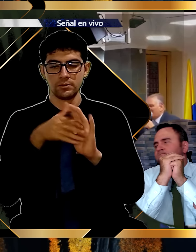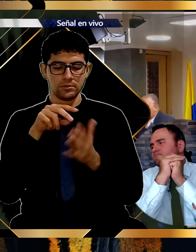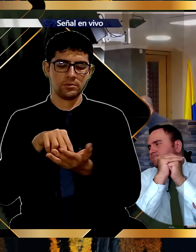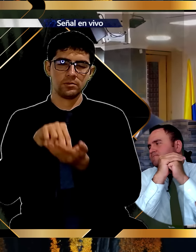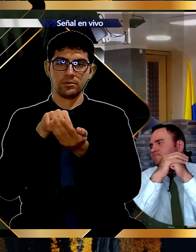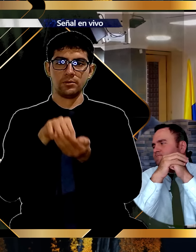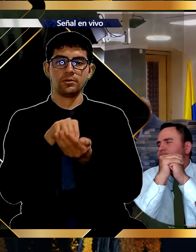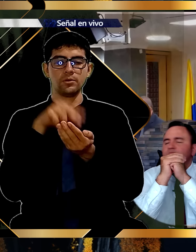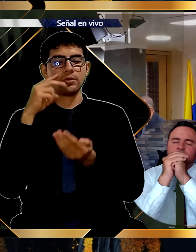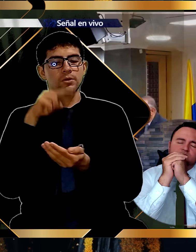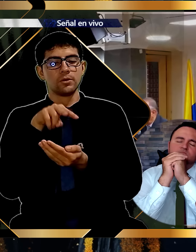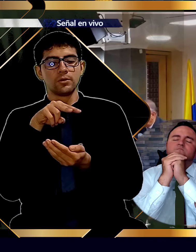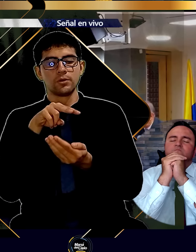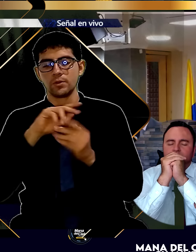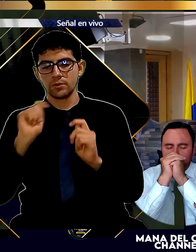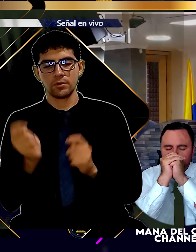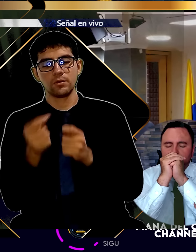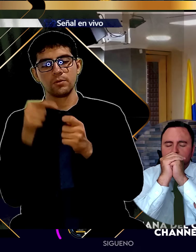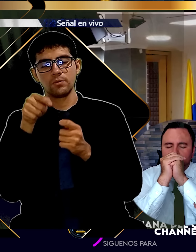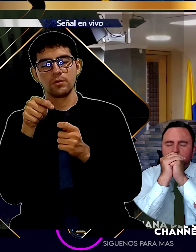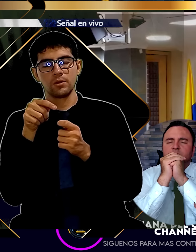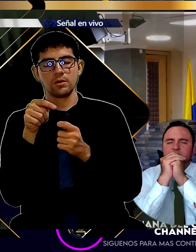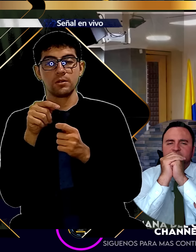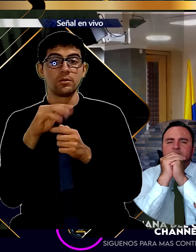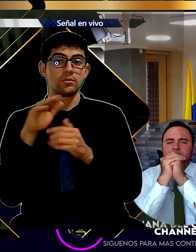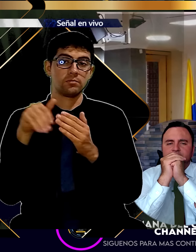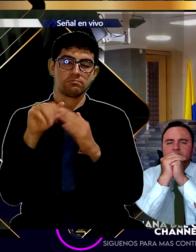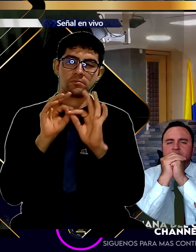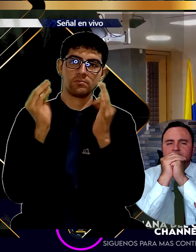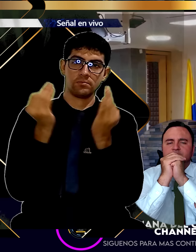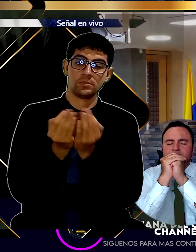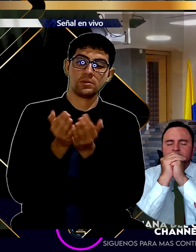Antes de destrucción, Él saca a los suyos.